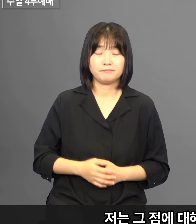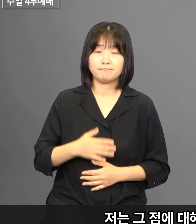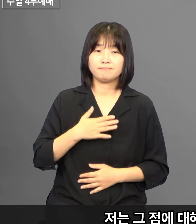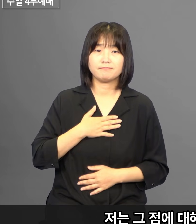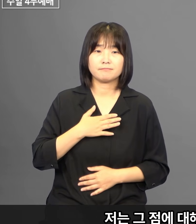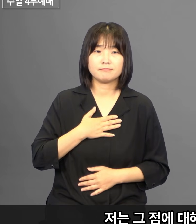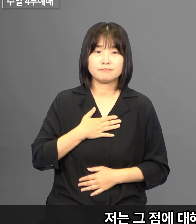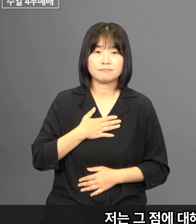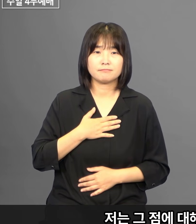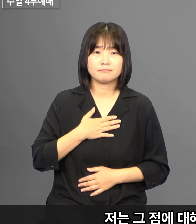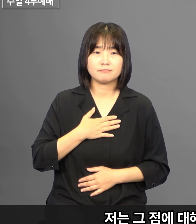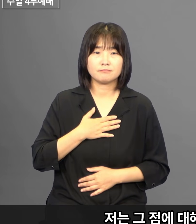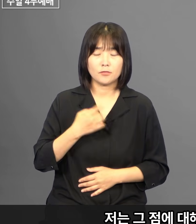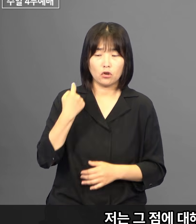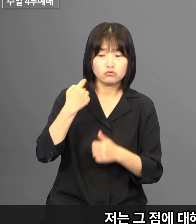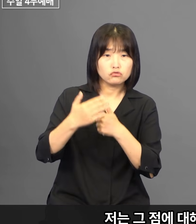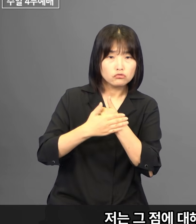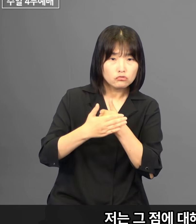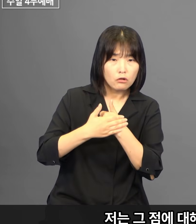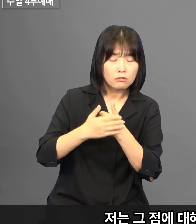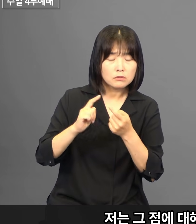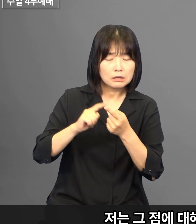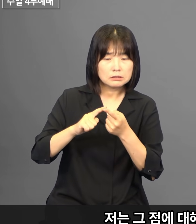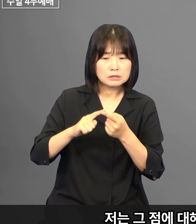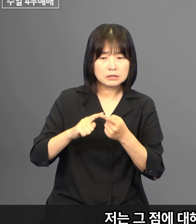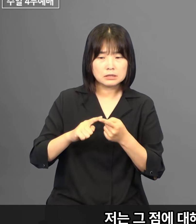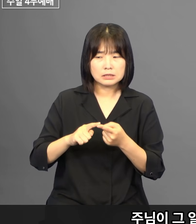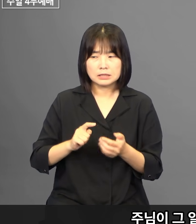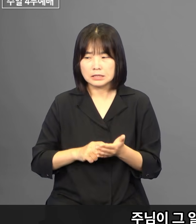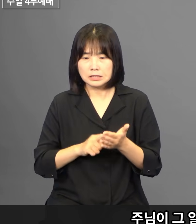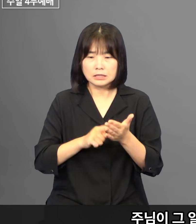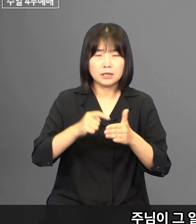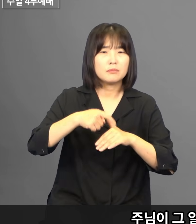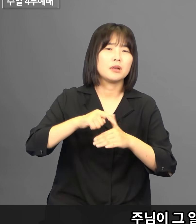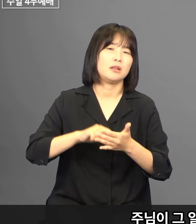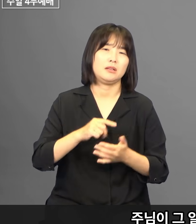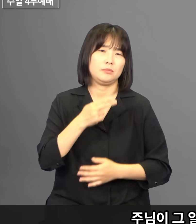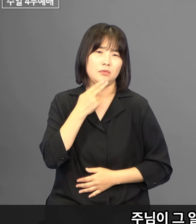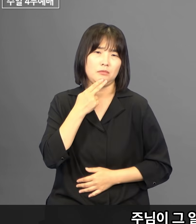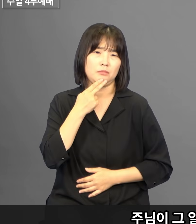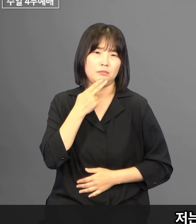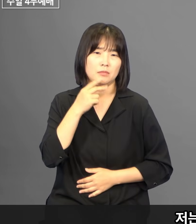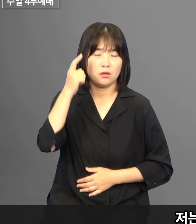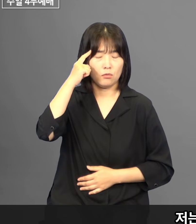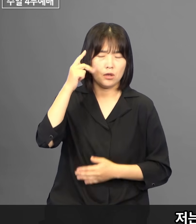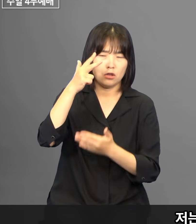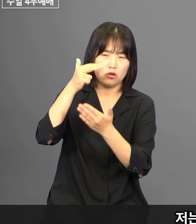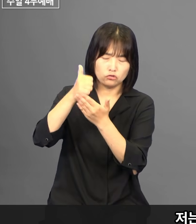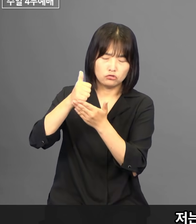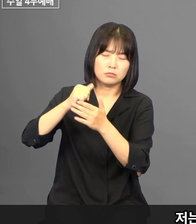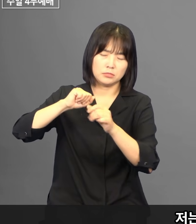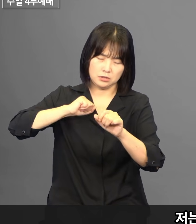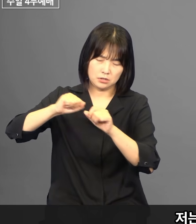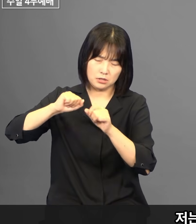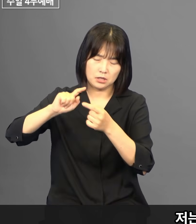저는 그 점에 대해서 조급한 마음 없어요. 주님이 그 일을 하고 계실 거라고 저는